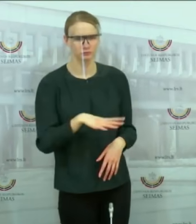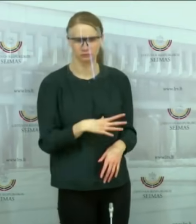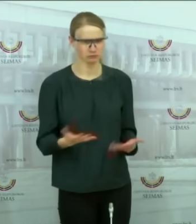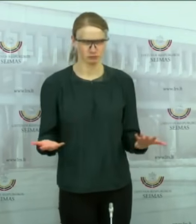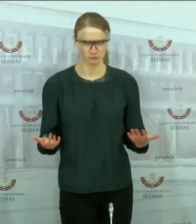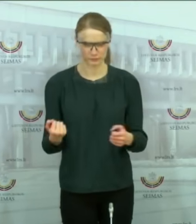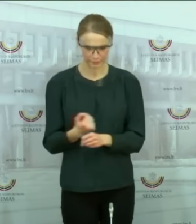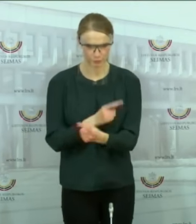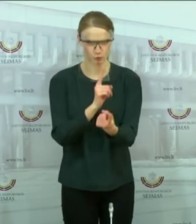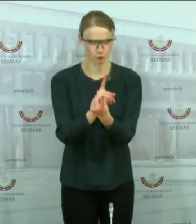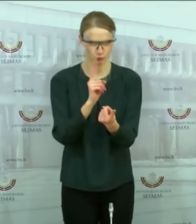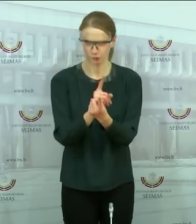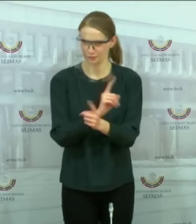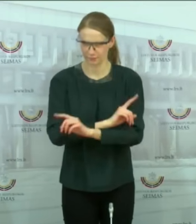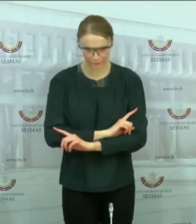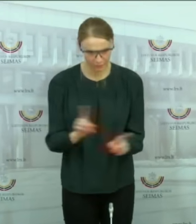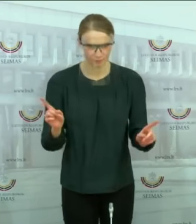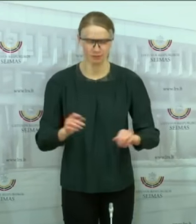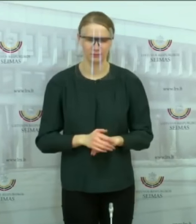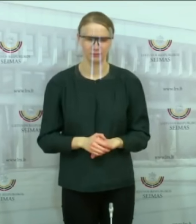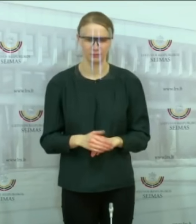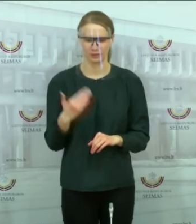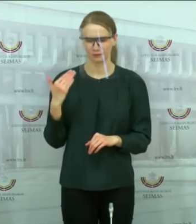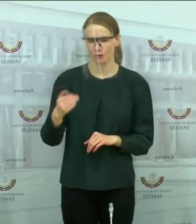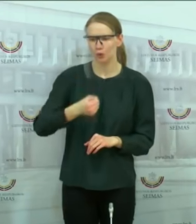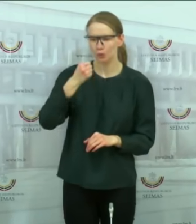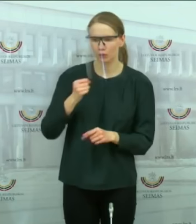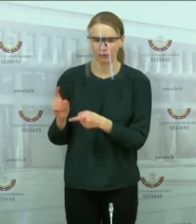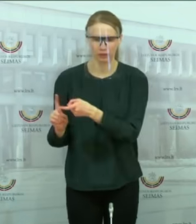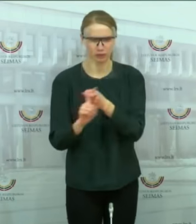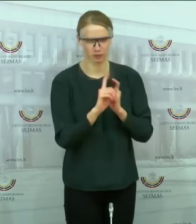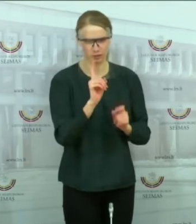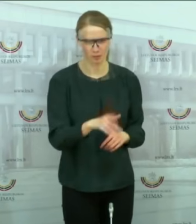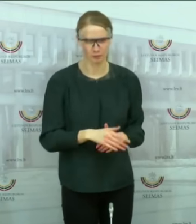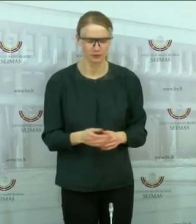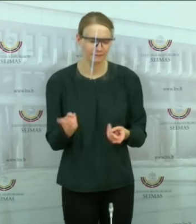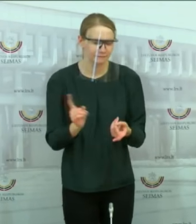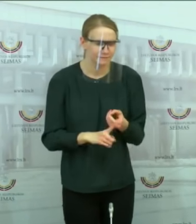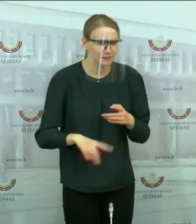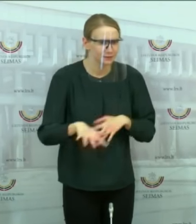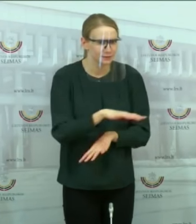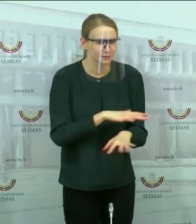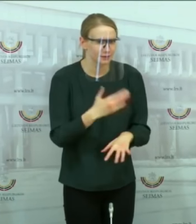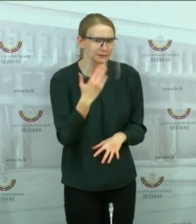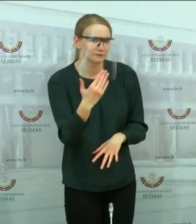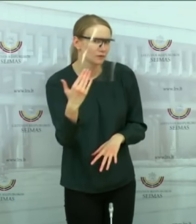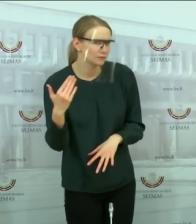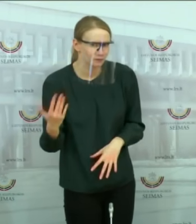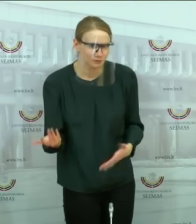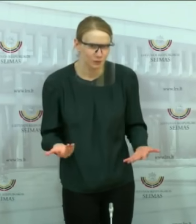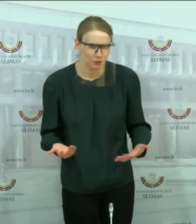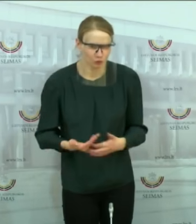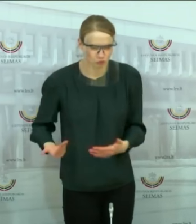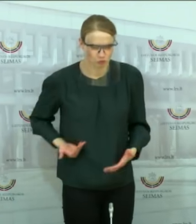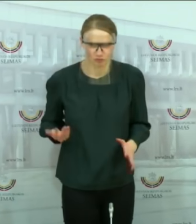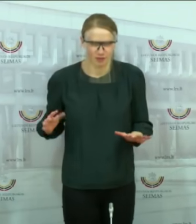tik tai vengti kontaktų, vengti užsikrėtimą. Aišku, konkrečią situaciją įvertinti yra labai sudėtinga, bet supraskim, kad